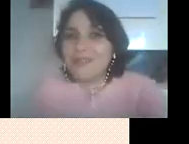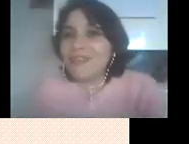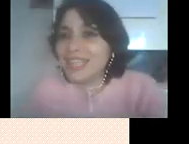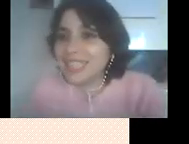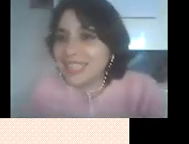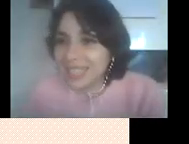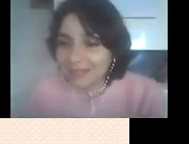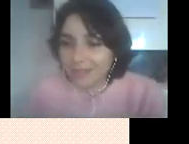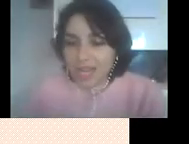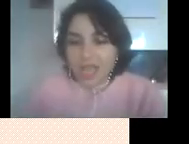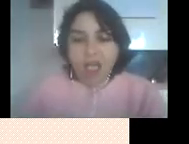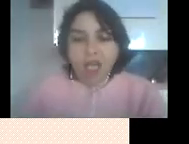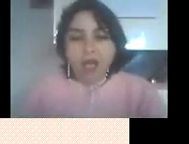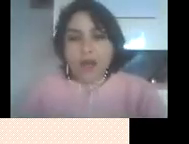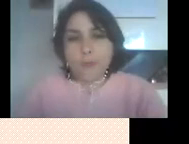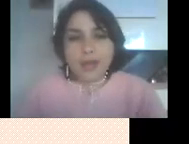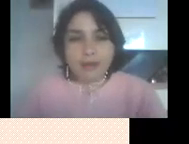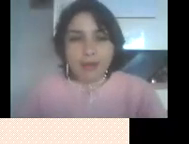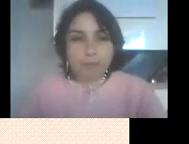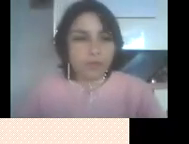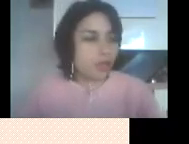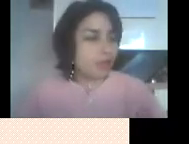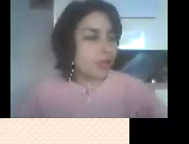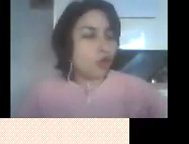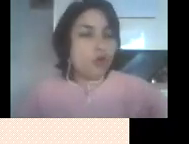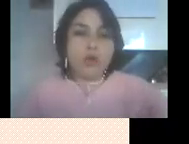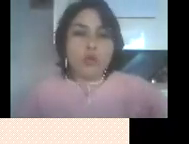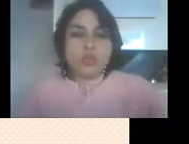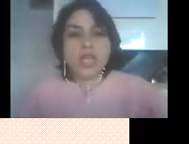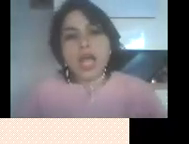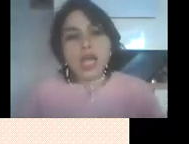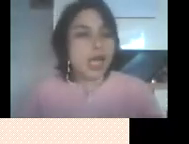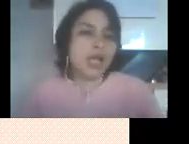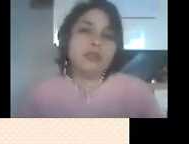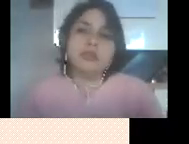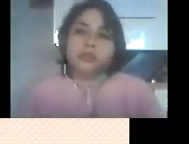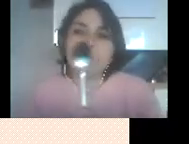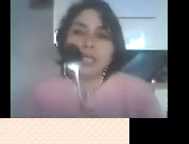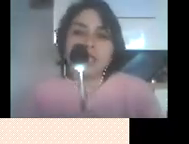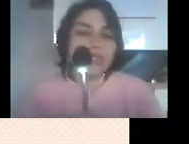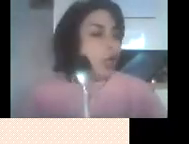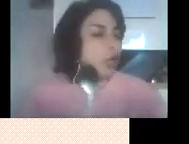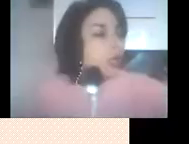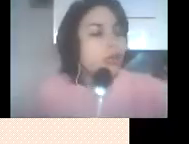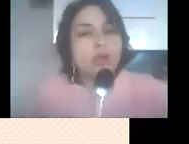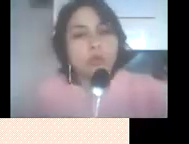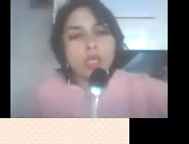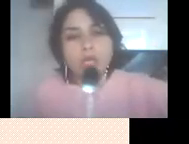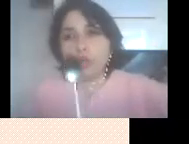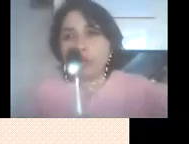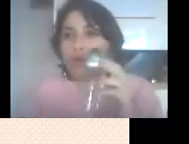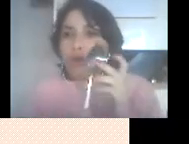material flexible. Ahora, miren acá. Tengo la cuchara, como esta, tengo